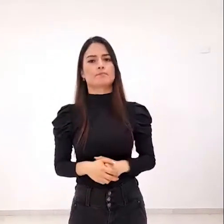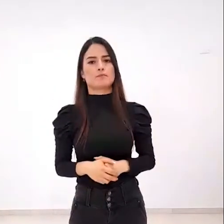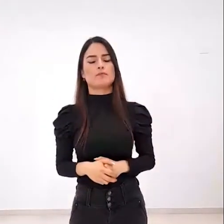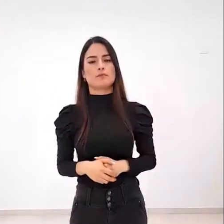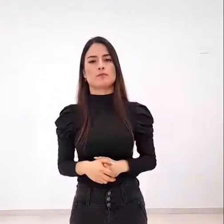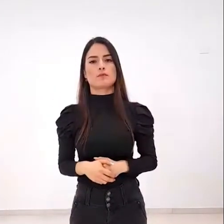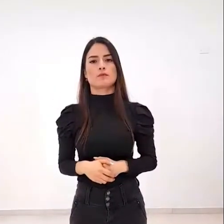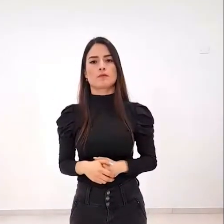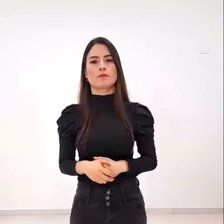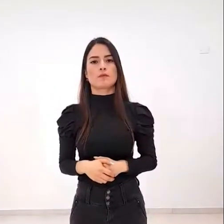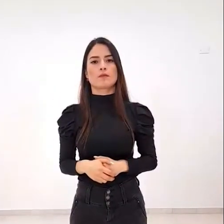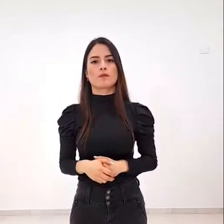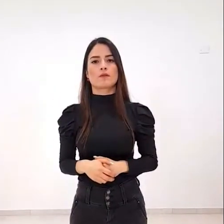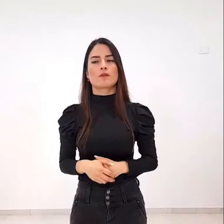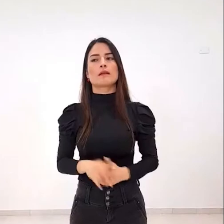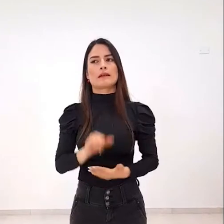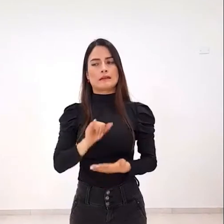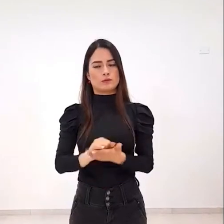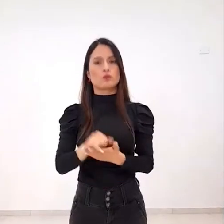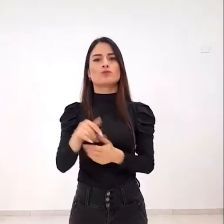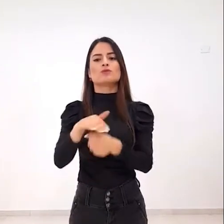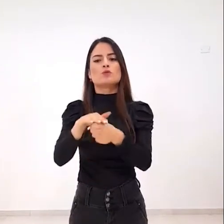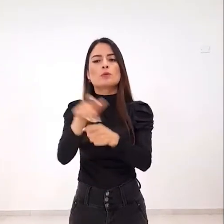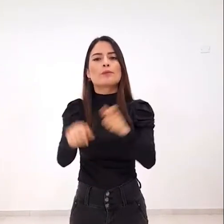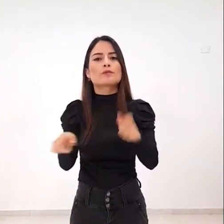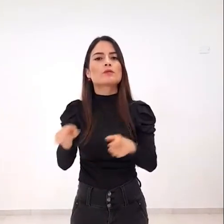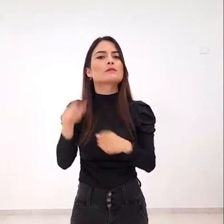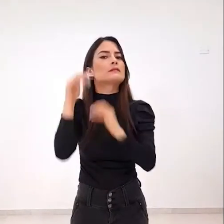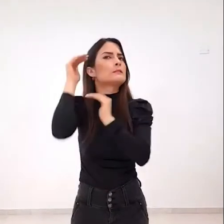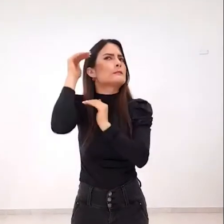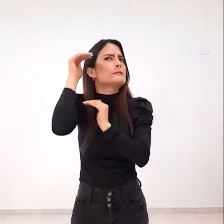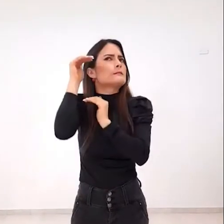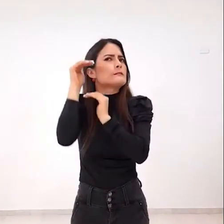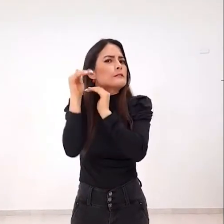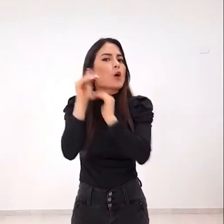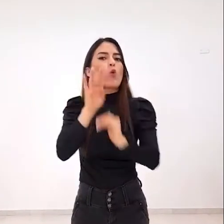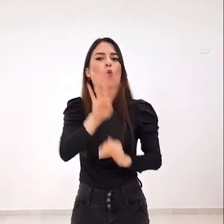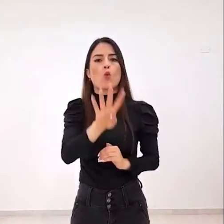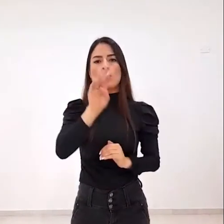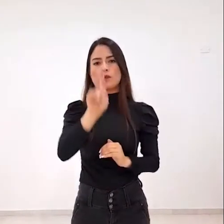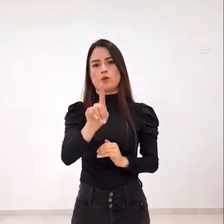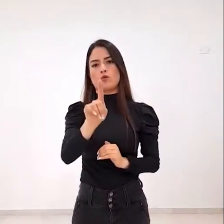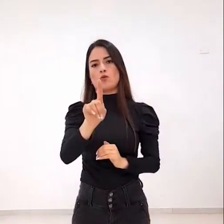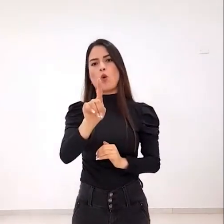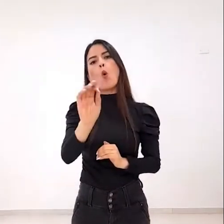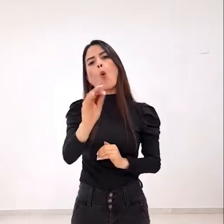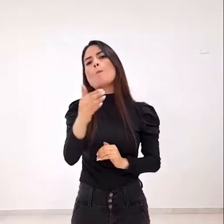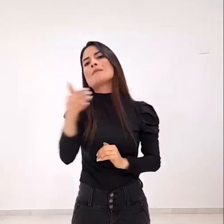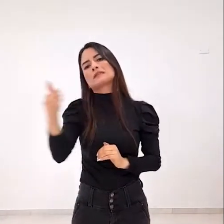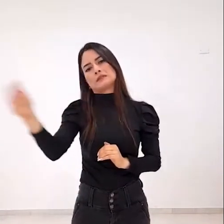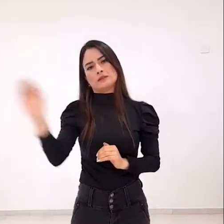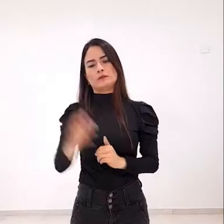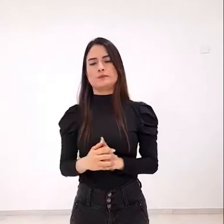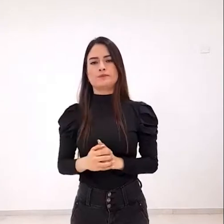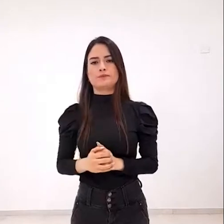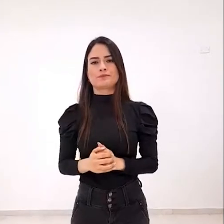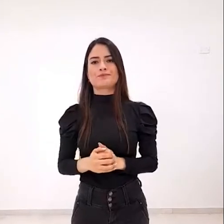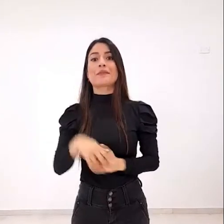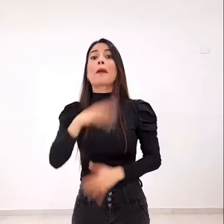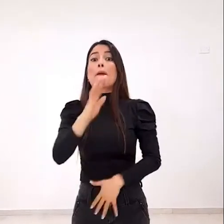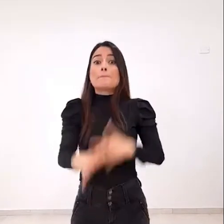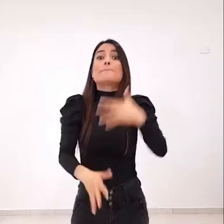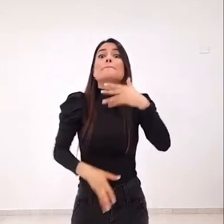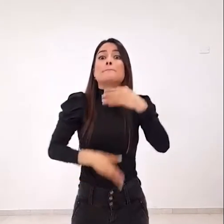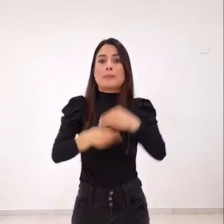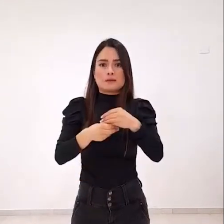con este tipo y adicional el portal en un lugar